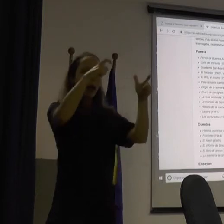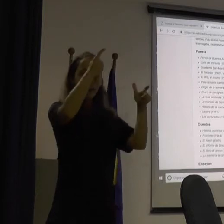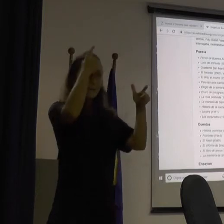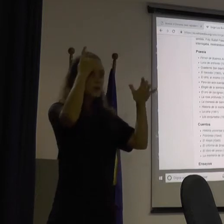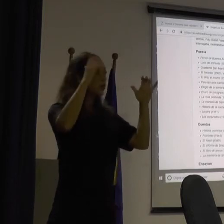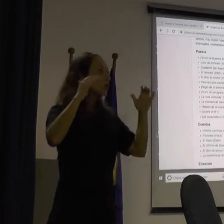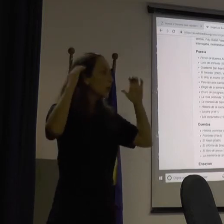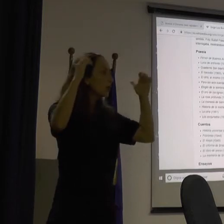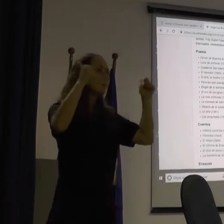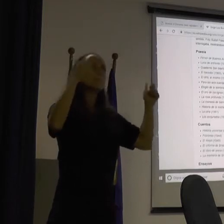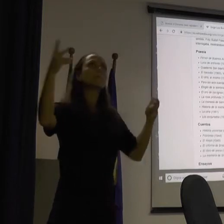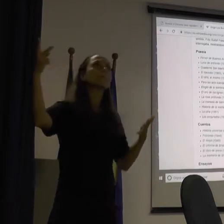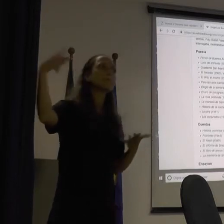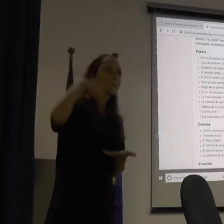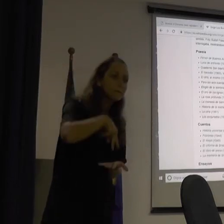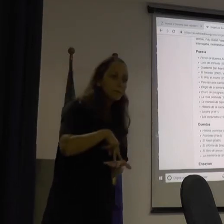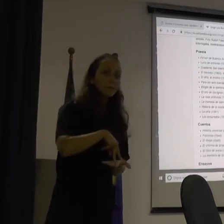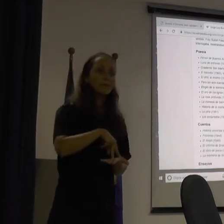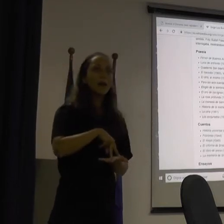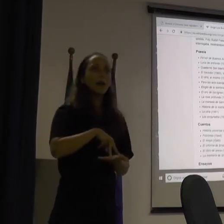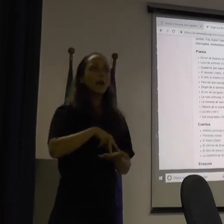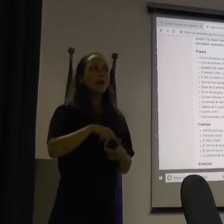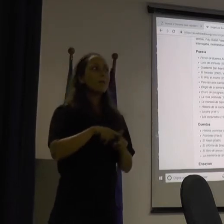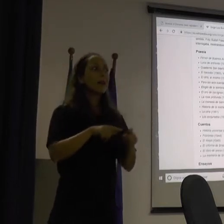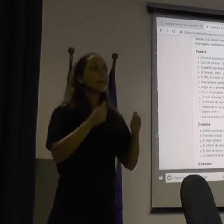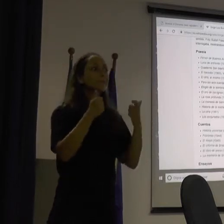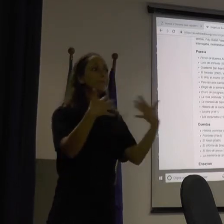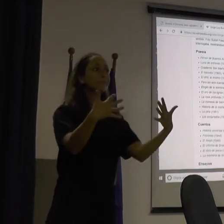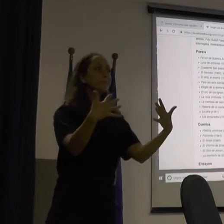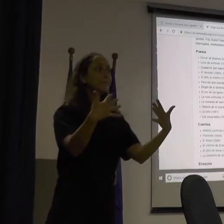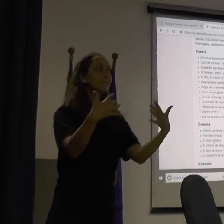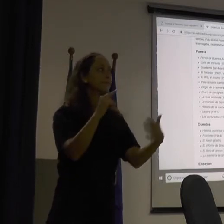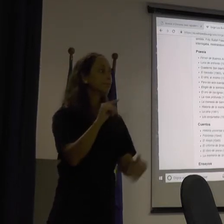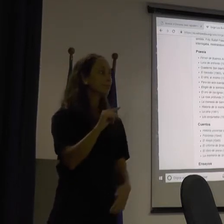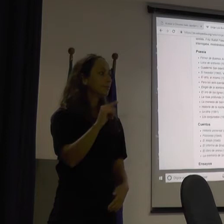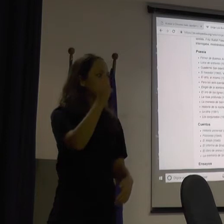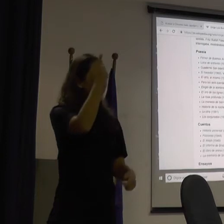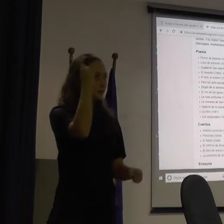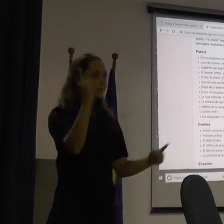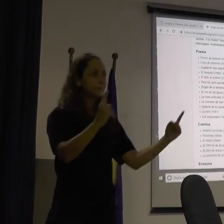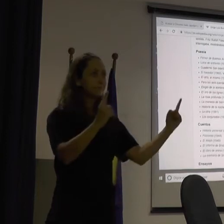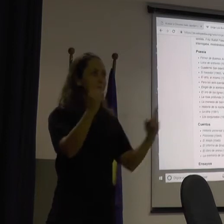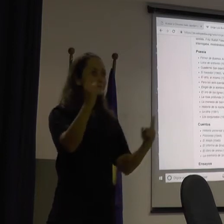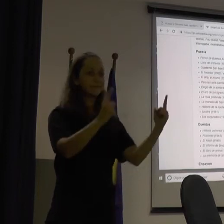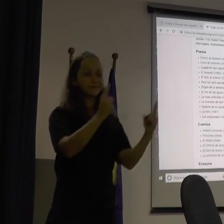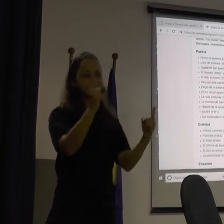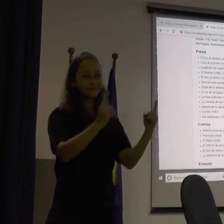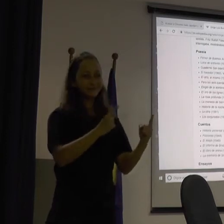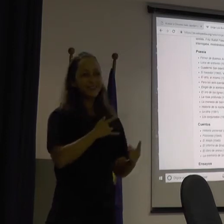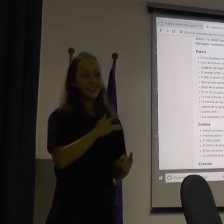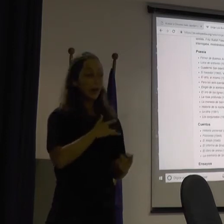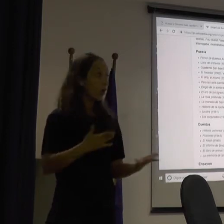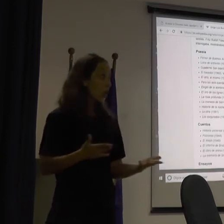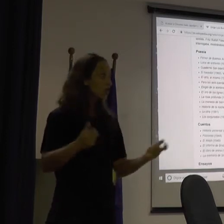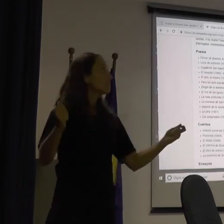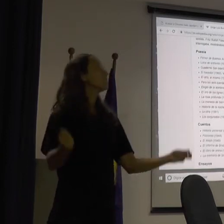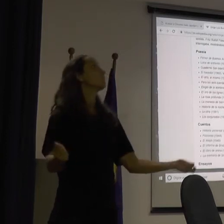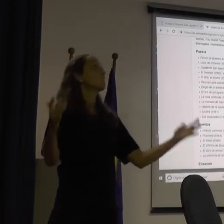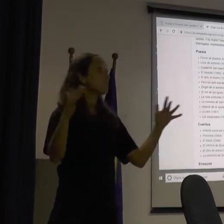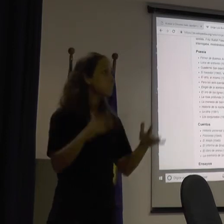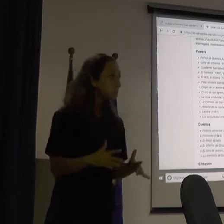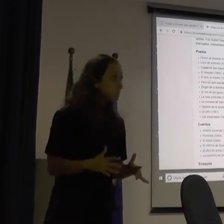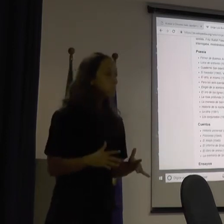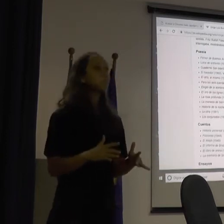tem público. E é fantástico que tenha tanta gente, e isso se deve, logicamente, em